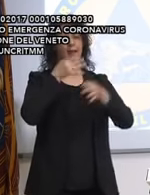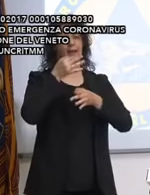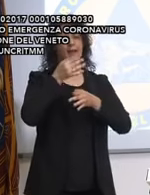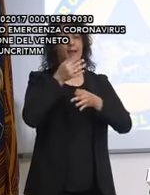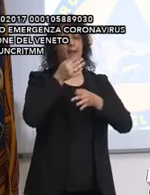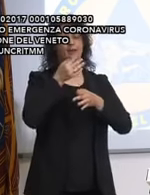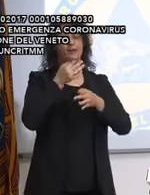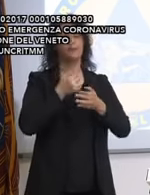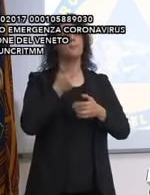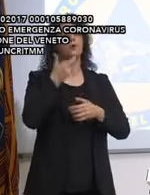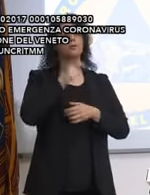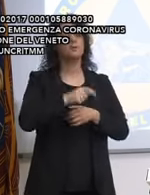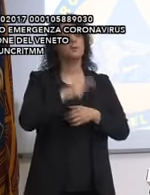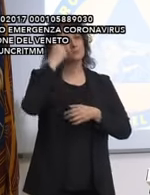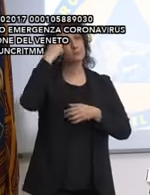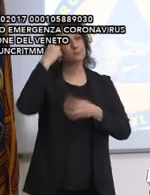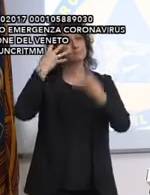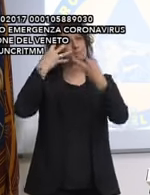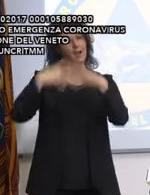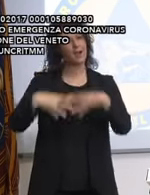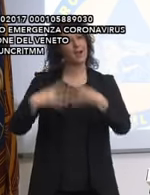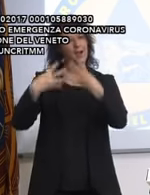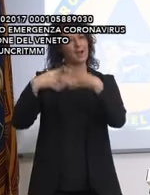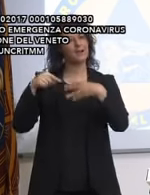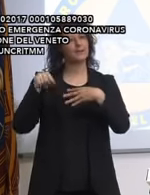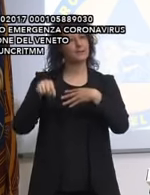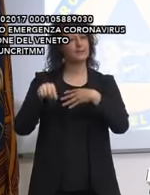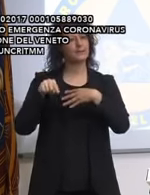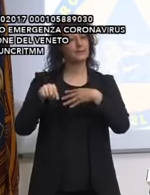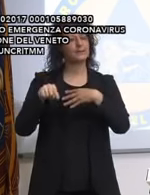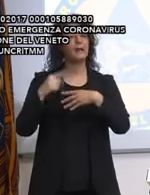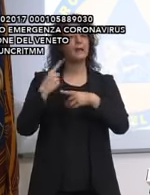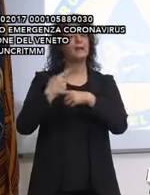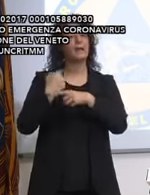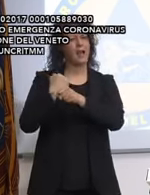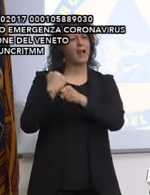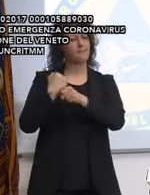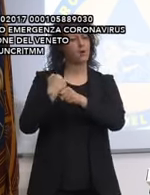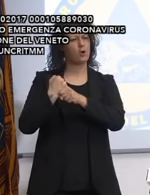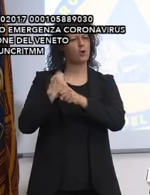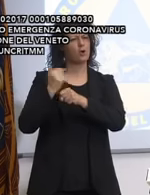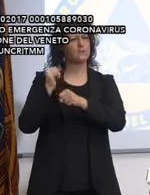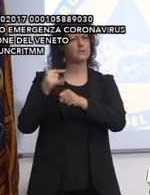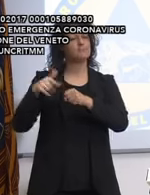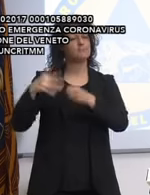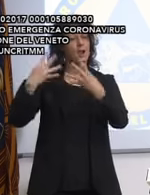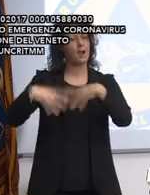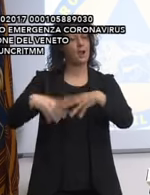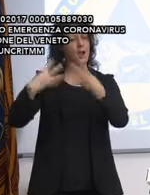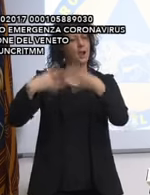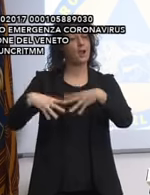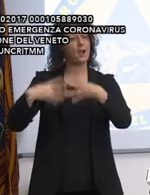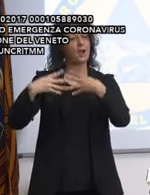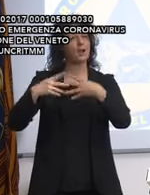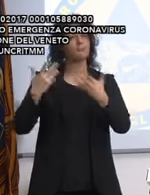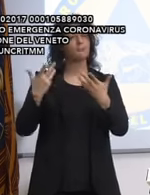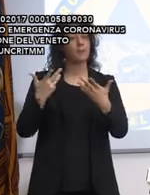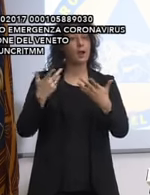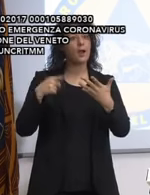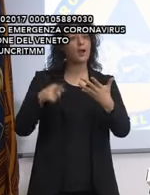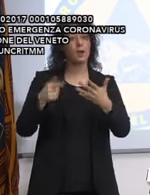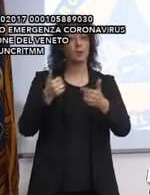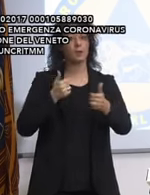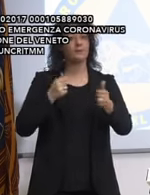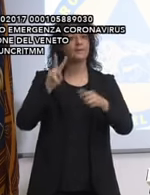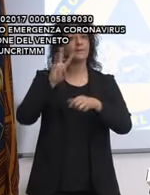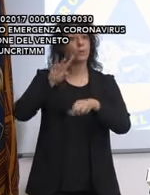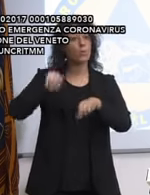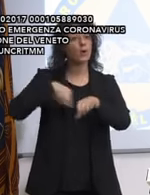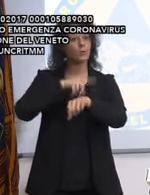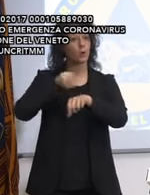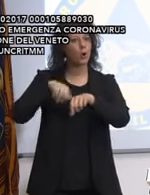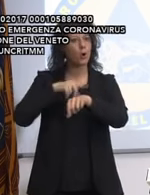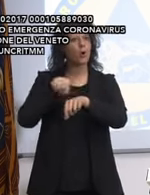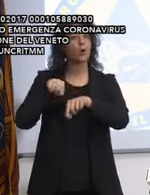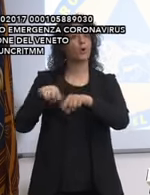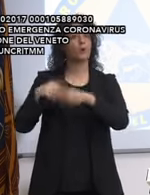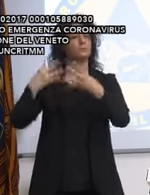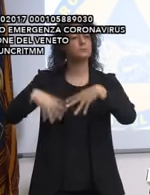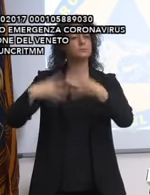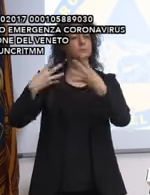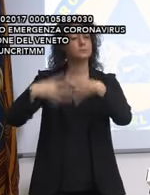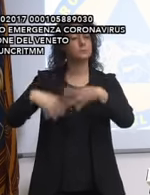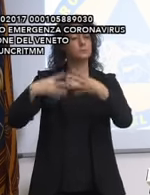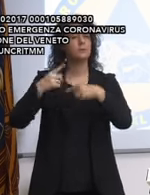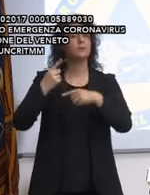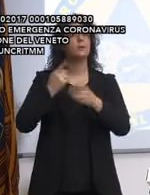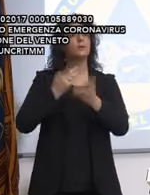che sono progettate per fare un gran lavoro, ma non progettate per lavorare su tre turni H24 per